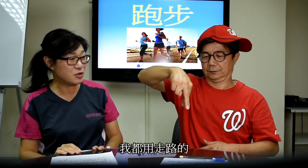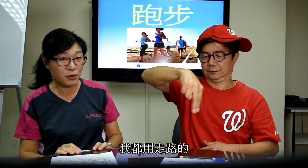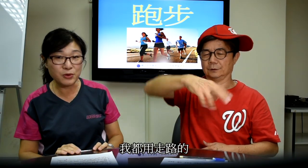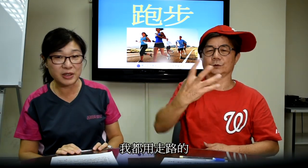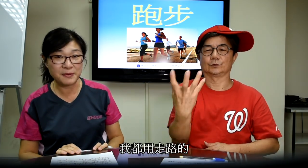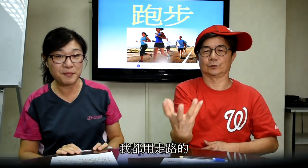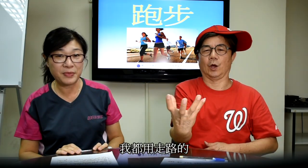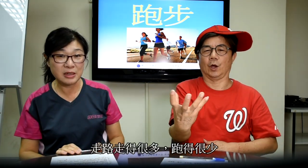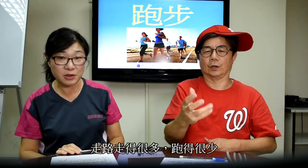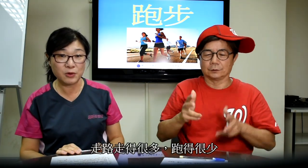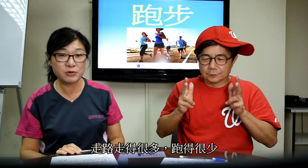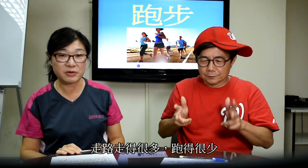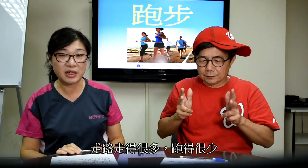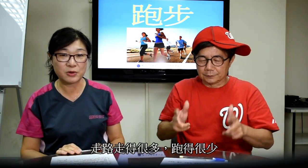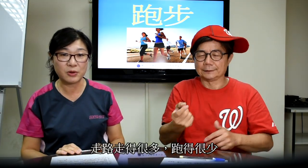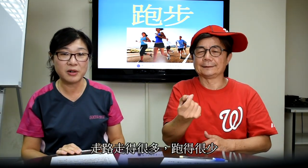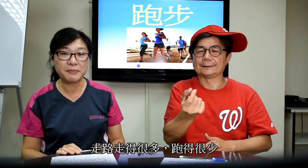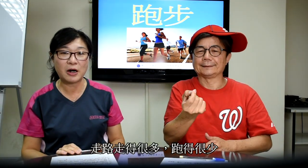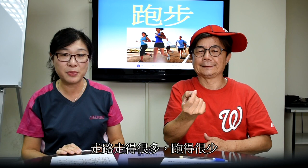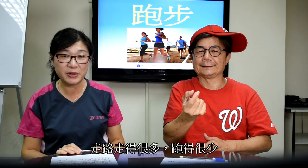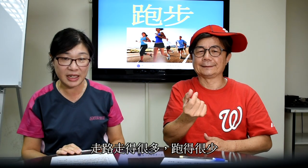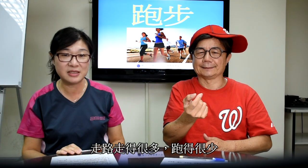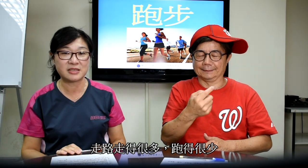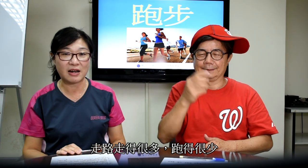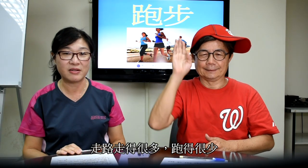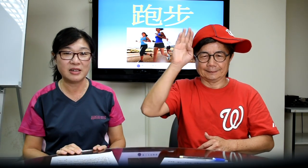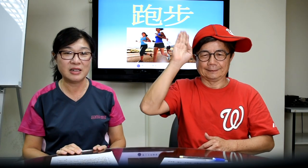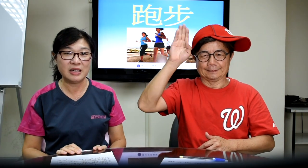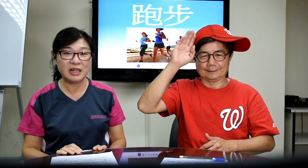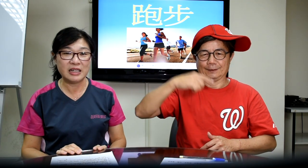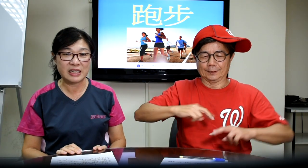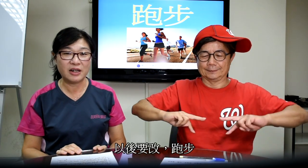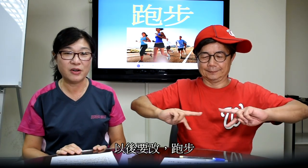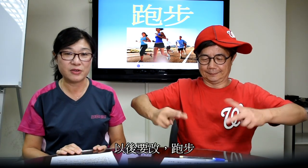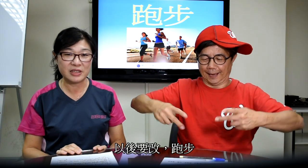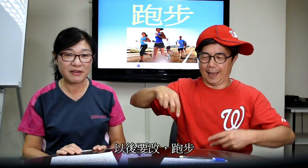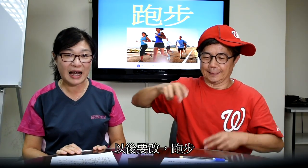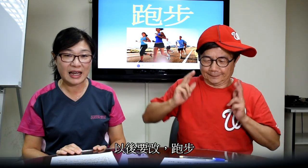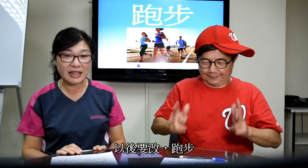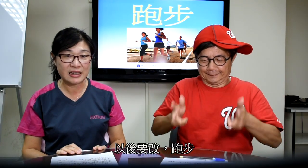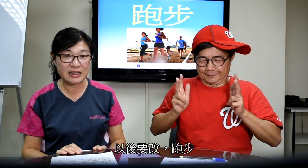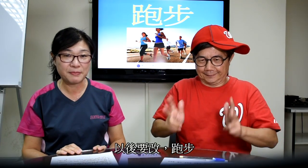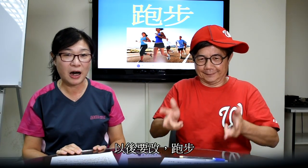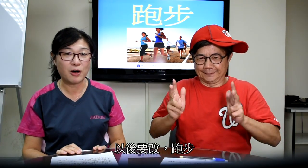路的，走路走的很多，跑步很少。以后要改跑